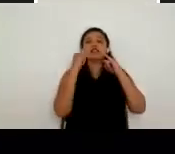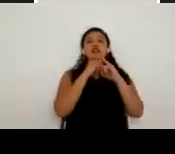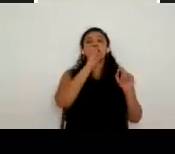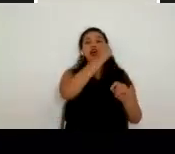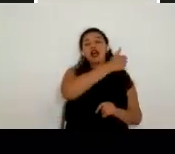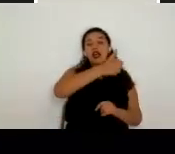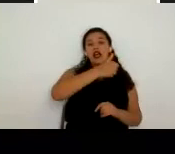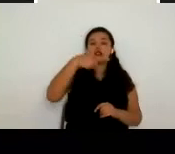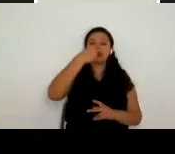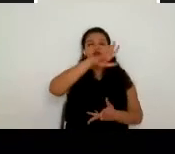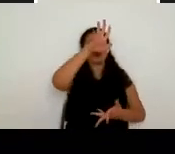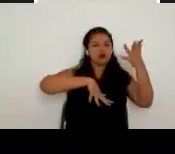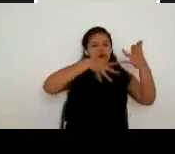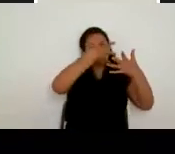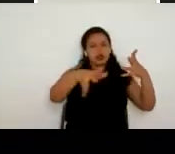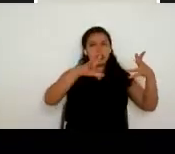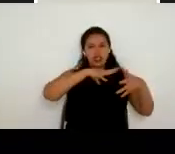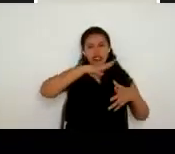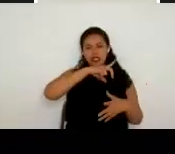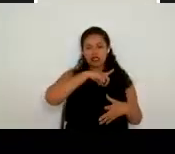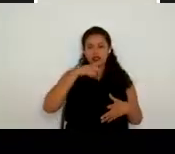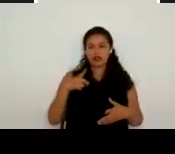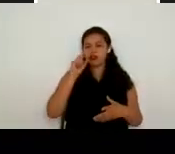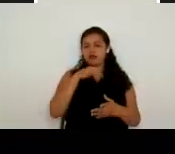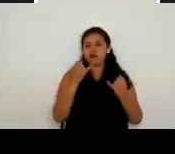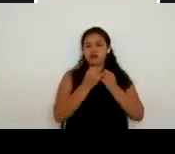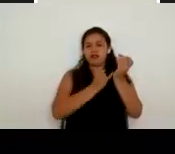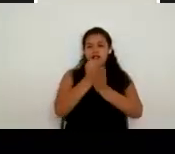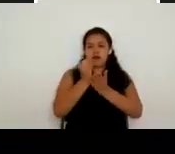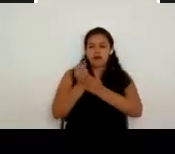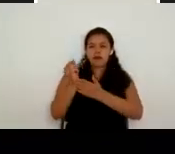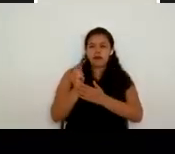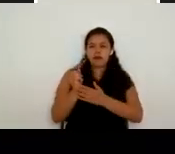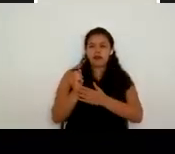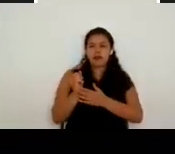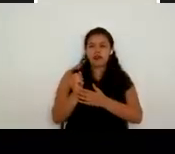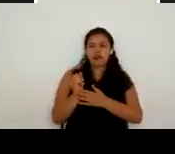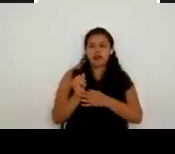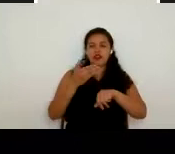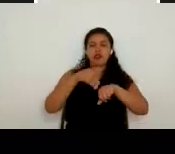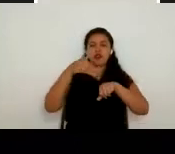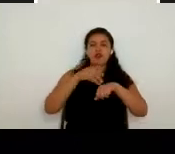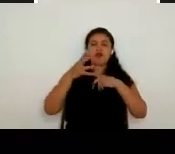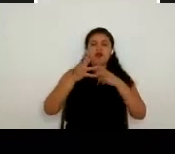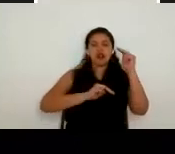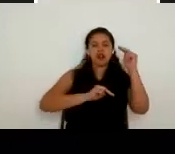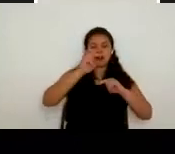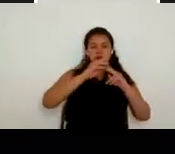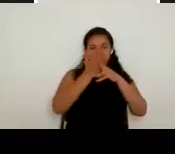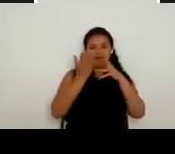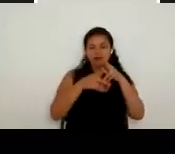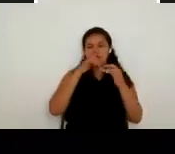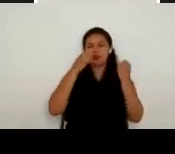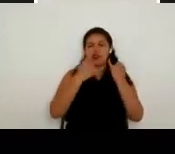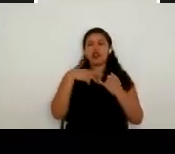tabulador y tendría que determinar el número de clasificaciones económicas así como el monto de lo que